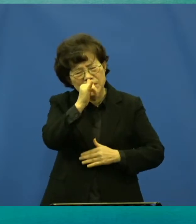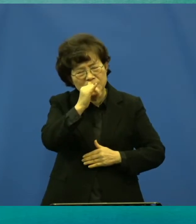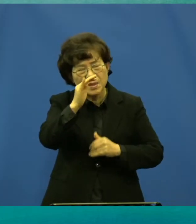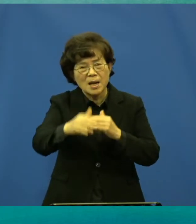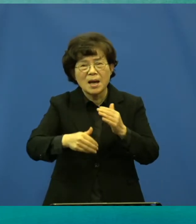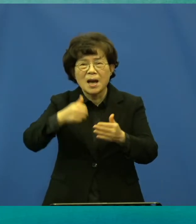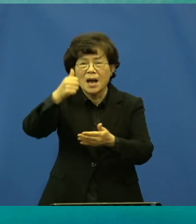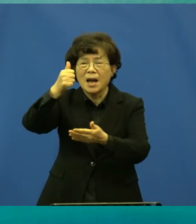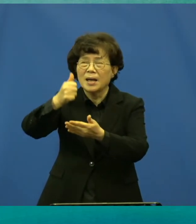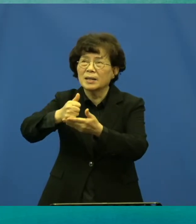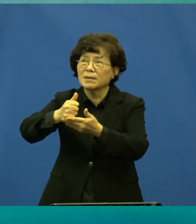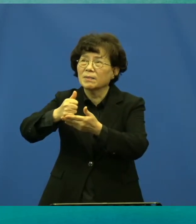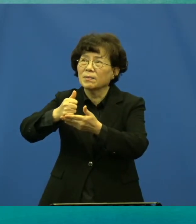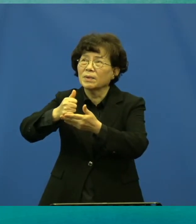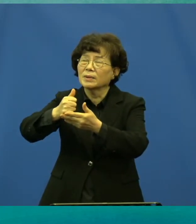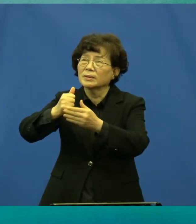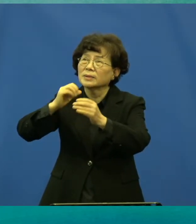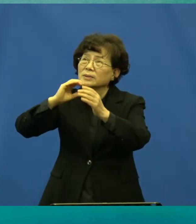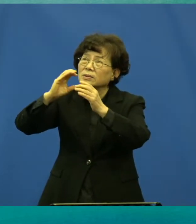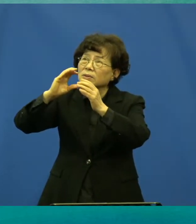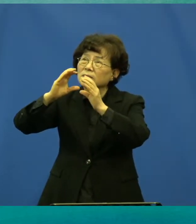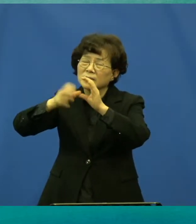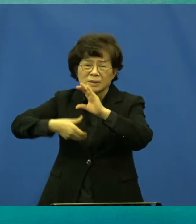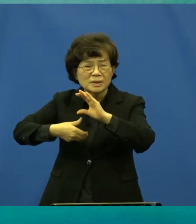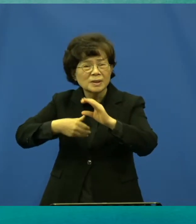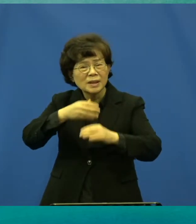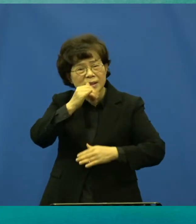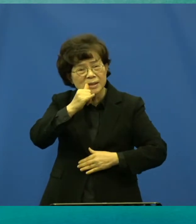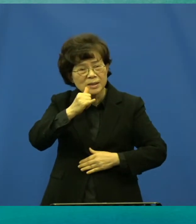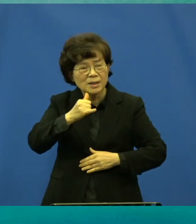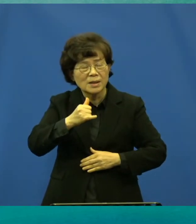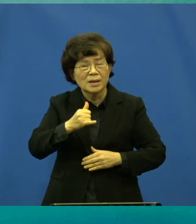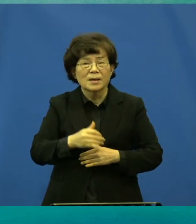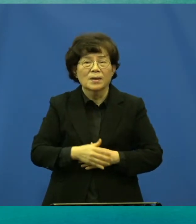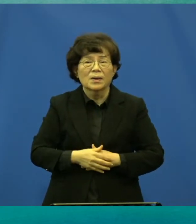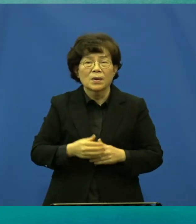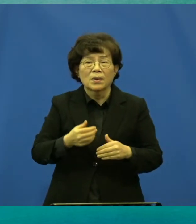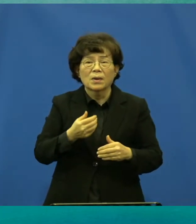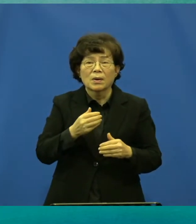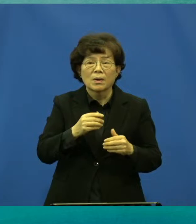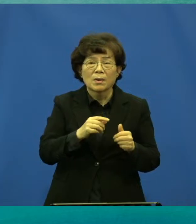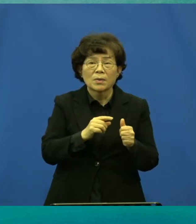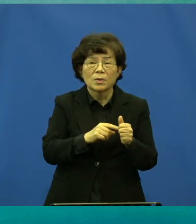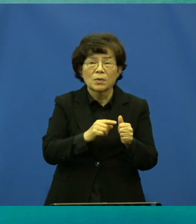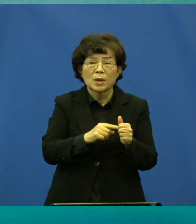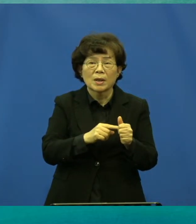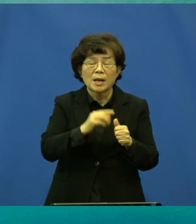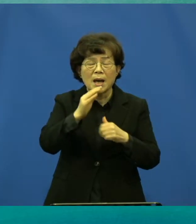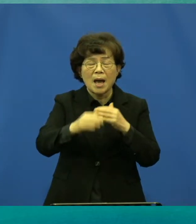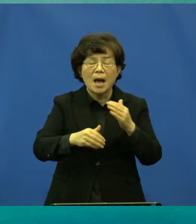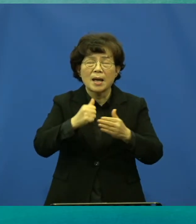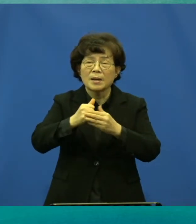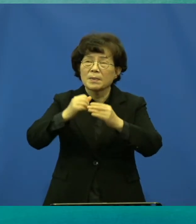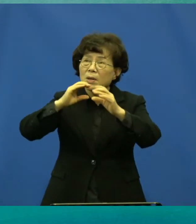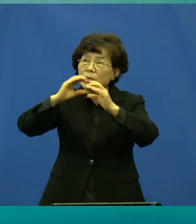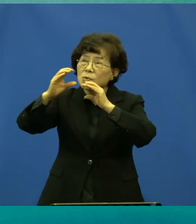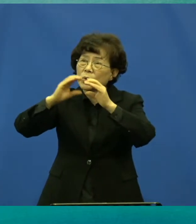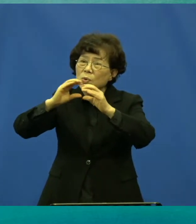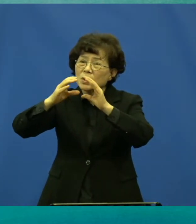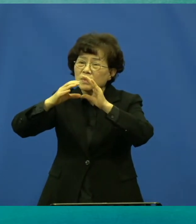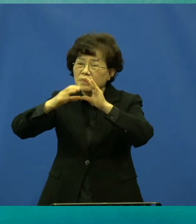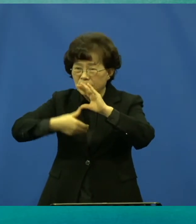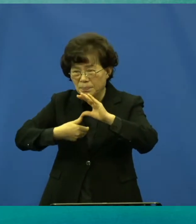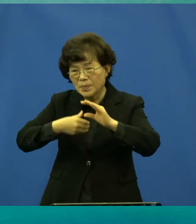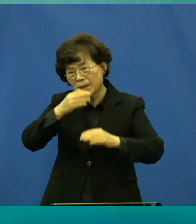하나님과 의사소통이 안 돼요. 우리 요나서를 여러분 보면 요나는 하나님과 의사소통이 안 돼요.